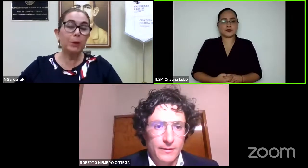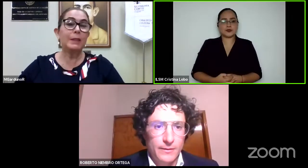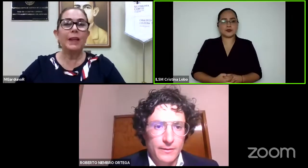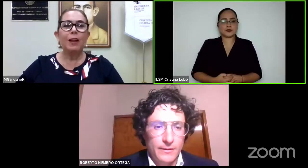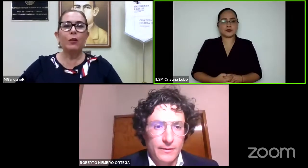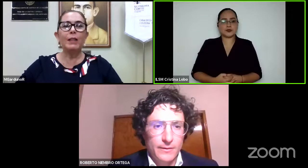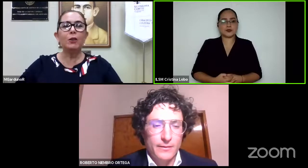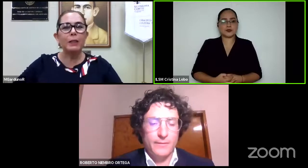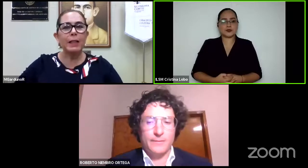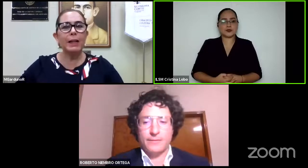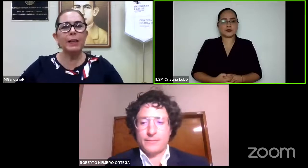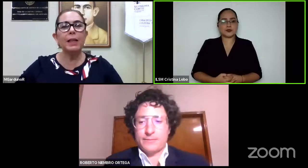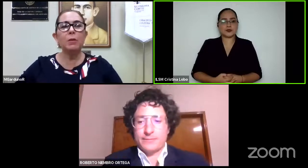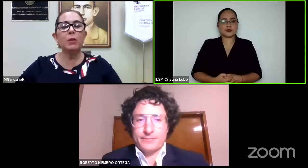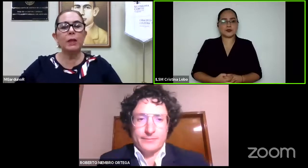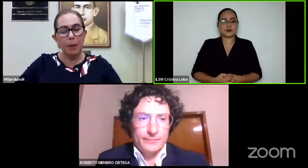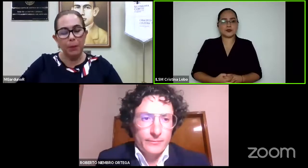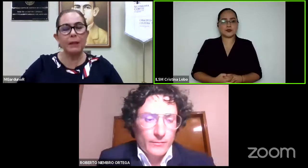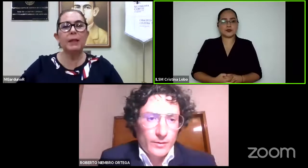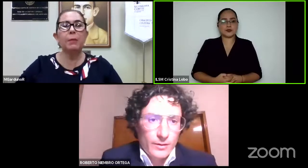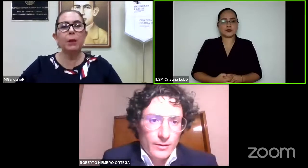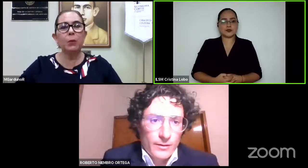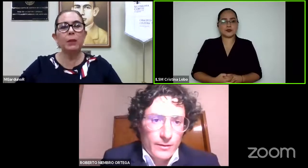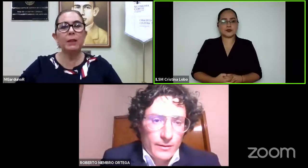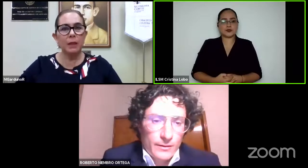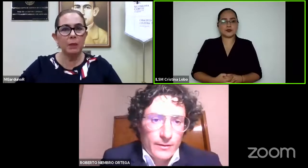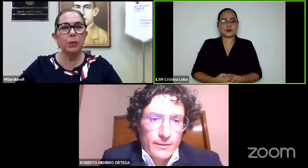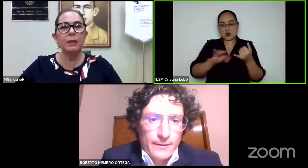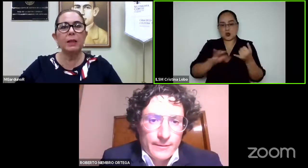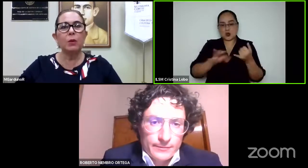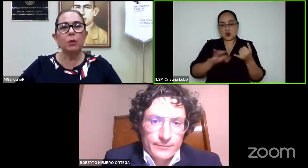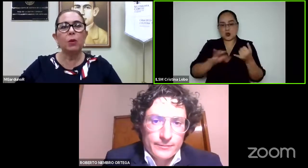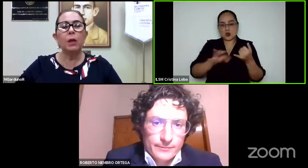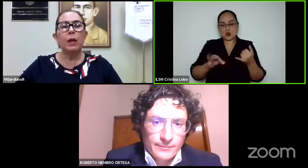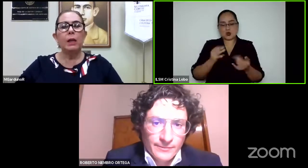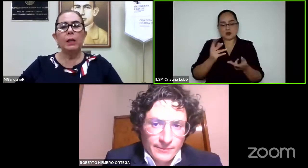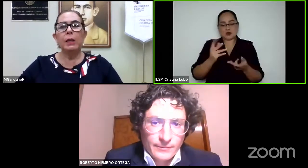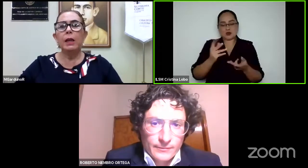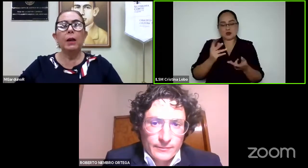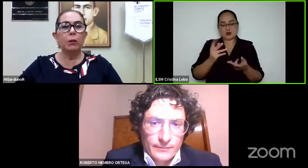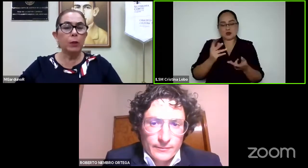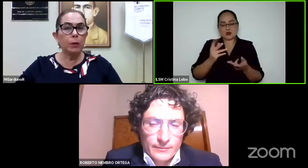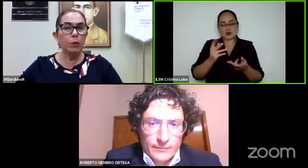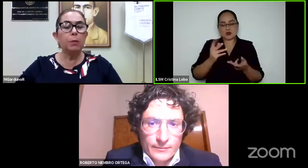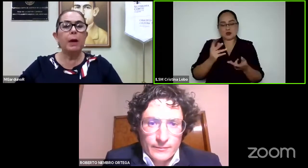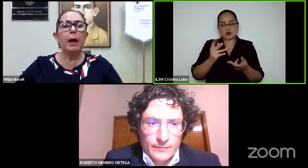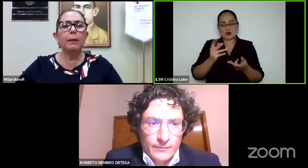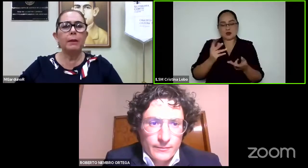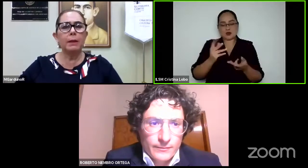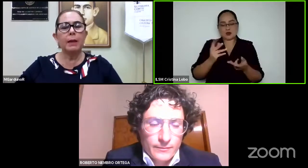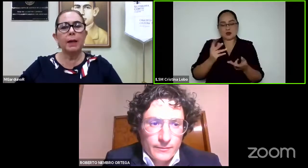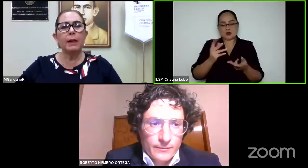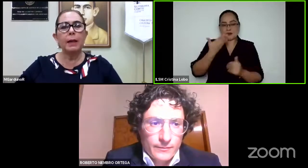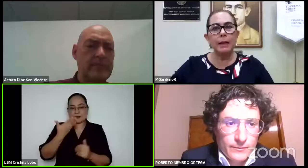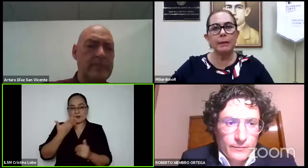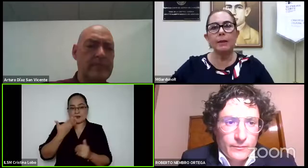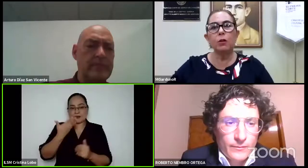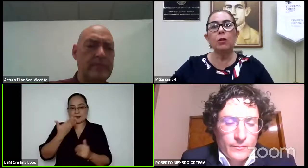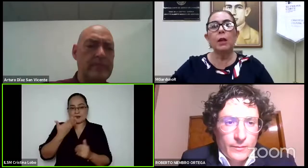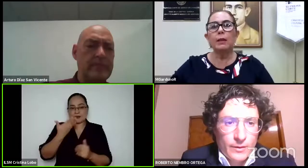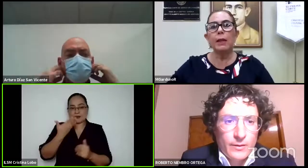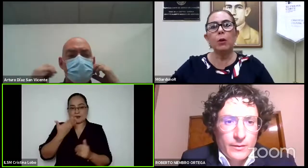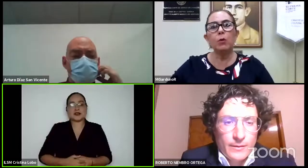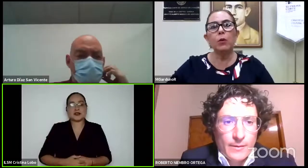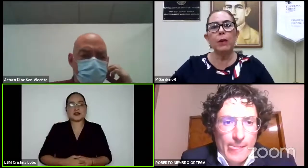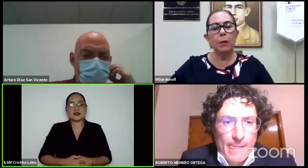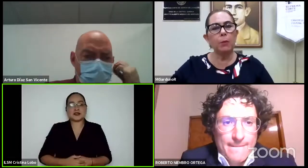Muy bien, pues, con esto cerraríamos la parte de preguntas y respuestas, doctor. Y a continuación, antes de cerrar la